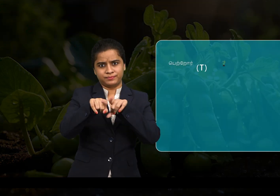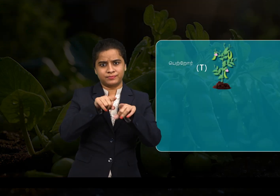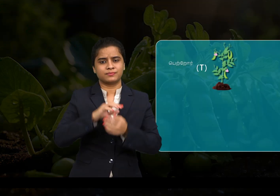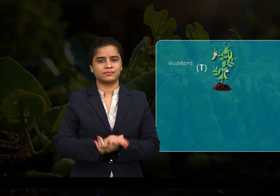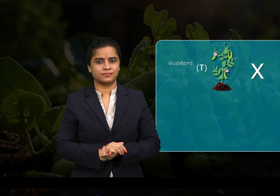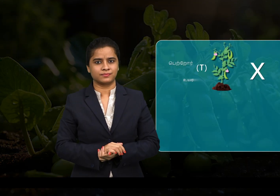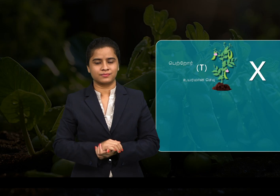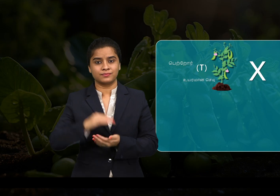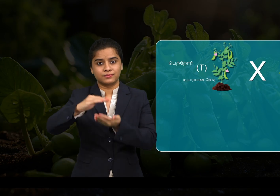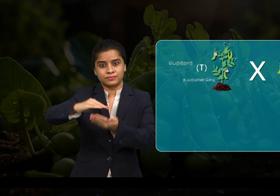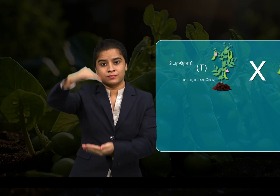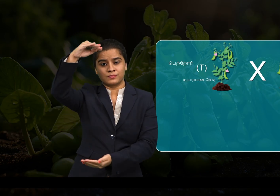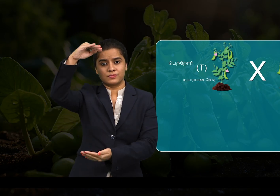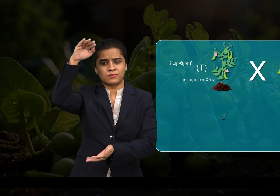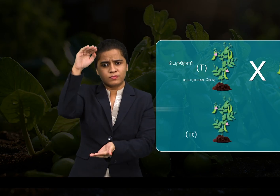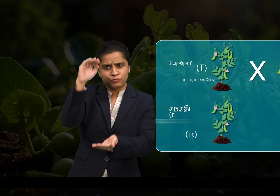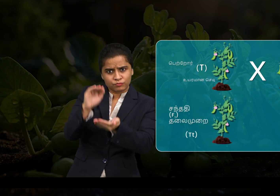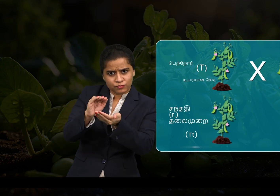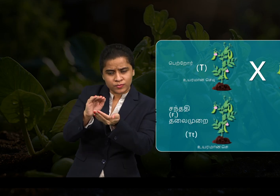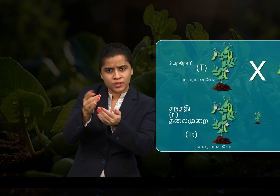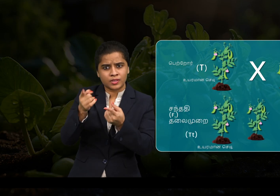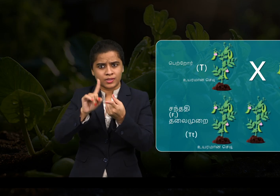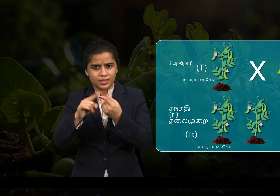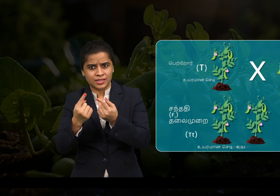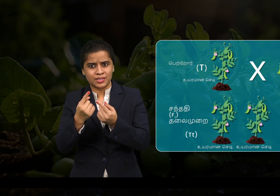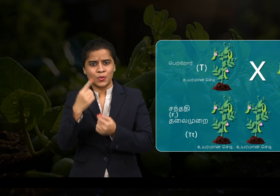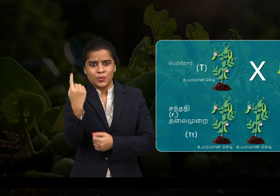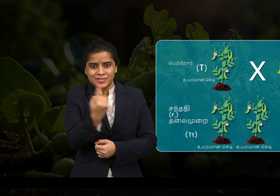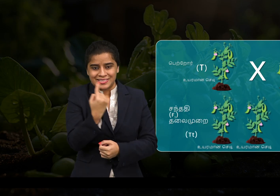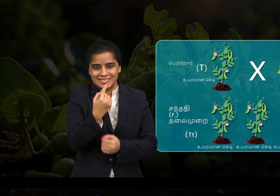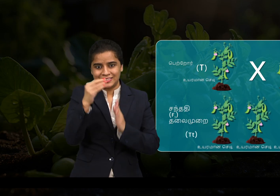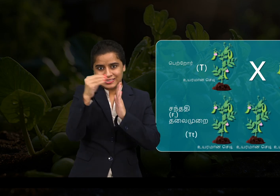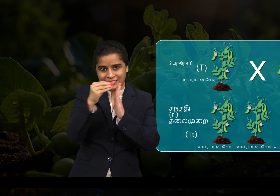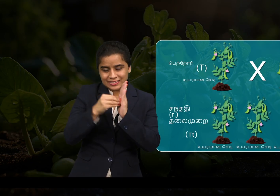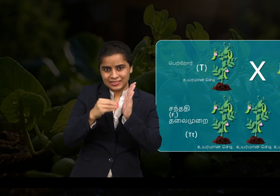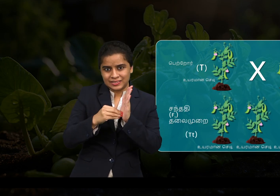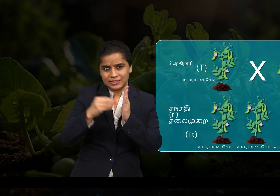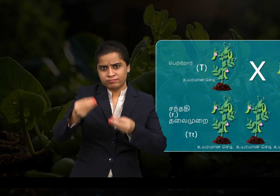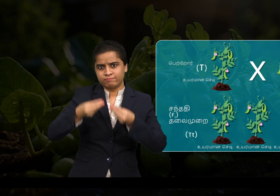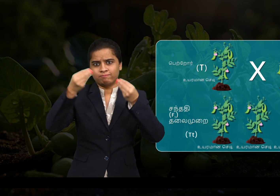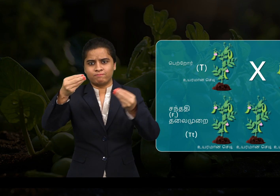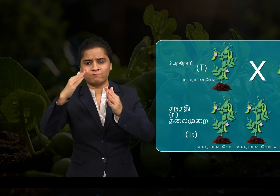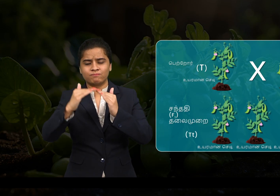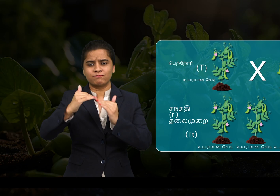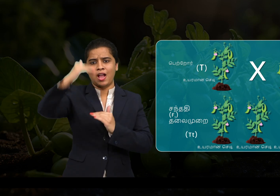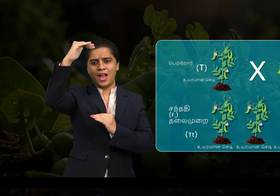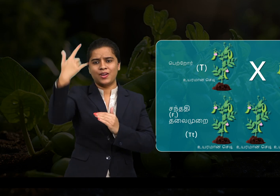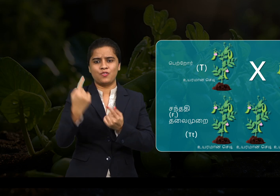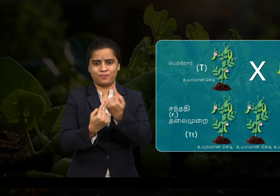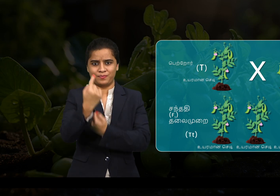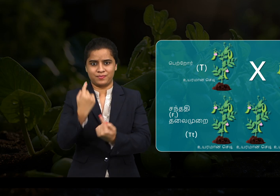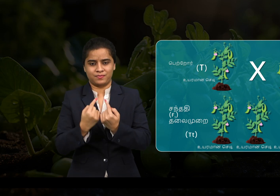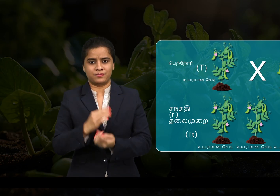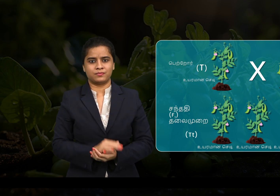எடுத்துக்காட்டாக, ஒரு பண்புகள் உயரமான மற்றும் குள்ளமான வடிவங்கள் தாவரத்தின் உயரத்திற்கு பங்களிக்கின்றன.